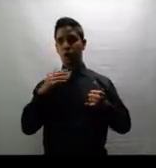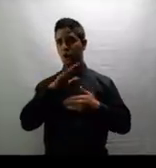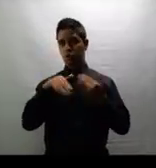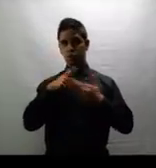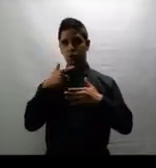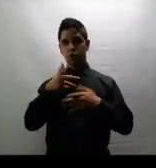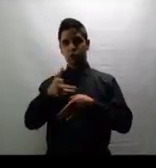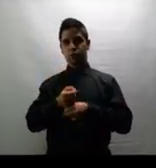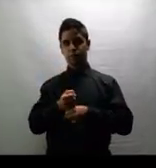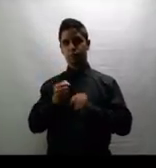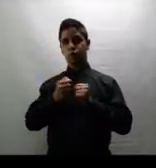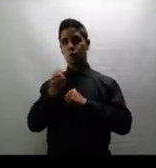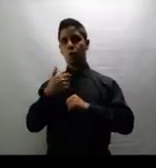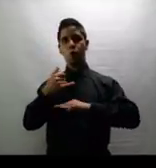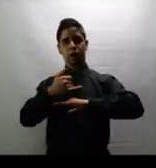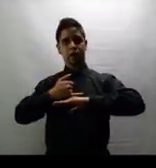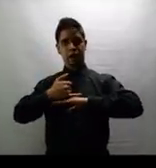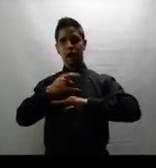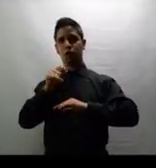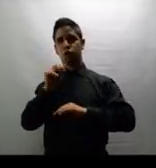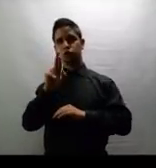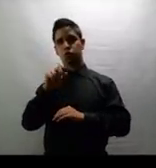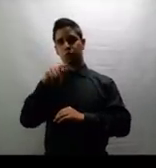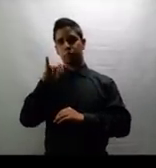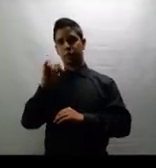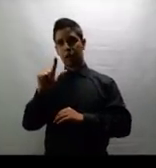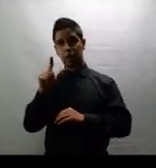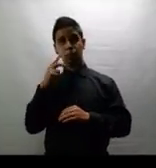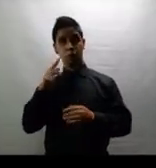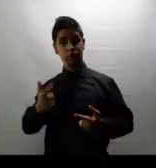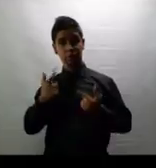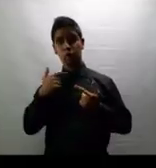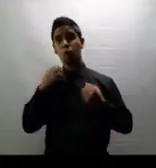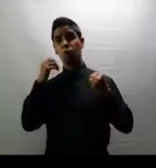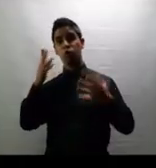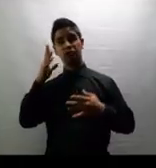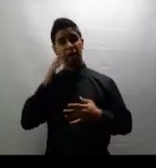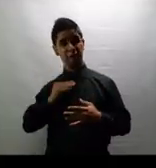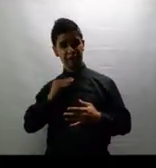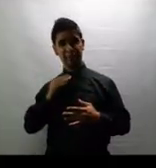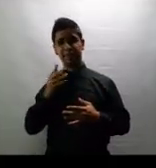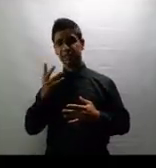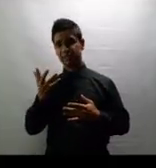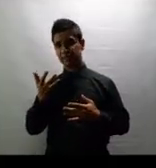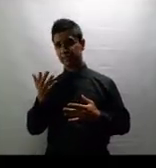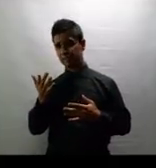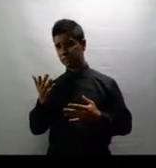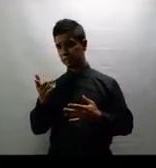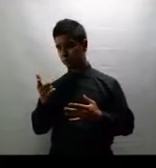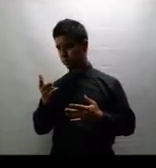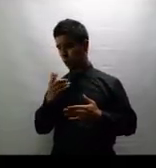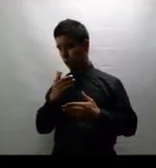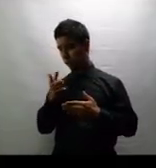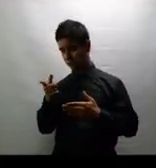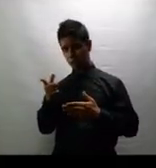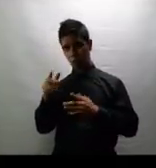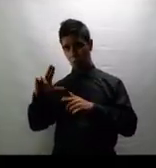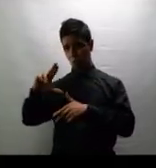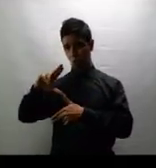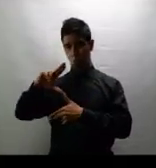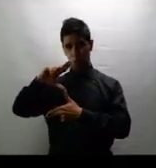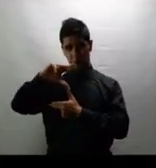como país tropical hemos vivido en experiencia no lo que lo que estos huracanes